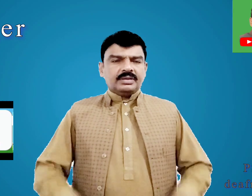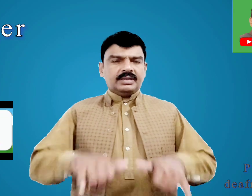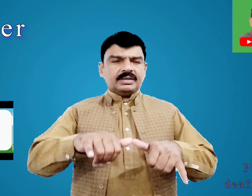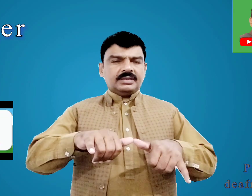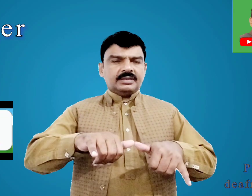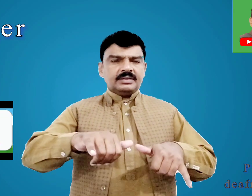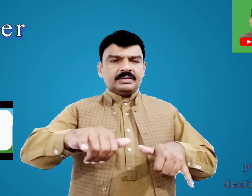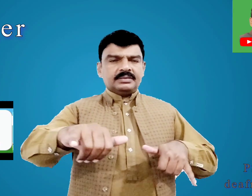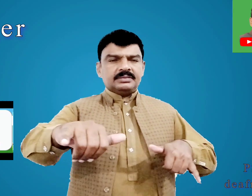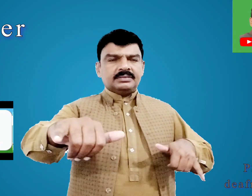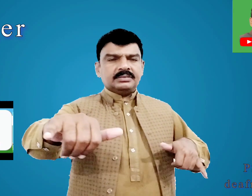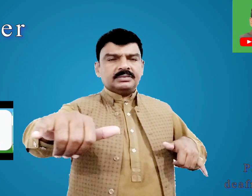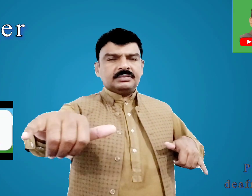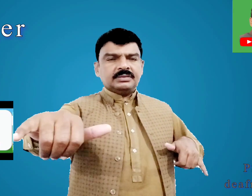लॉन्गर